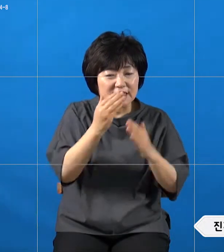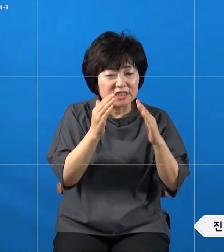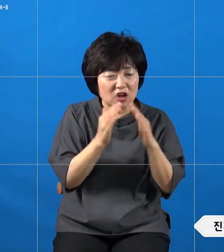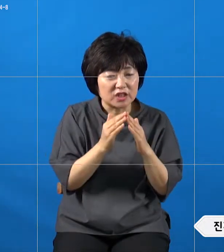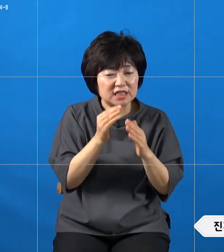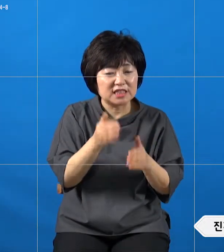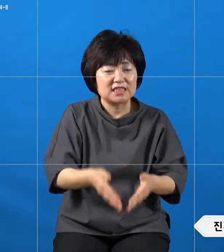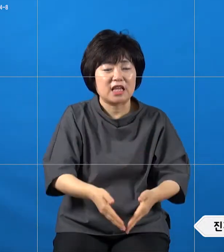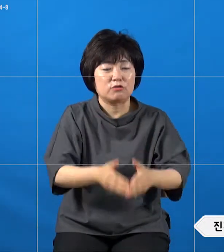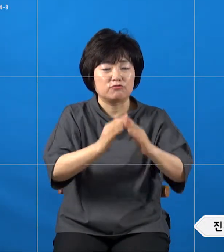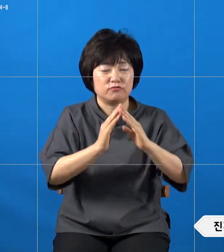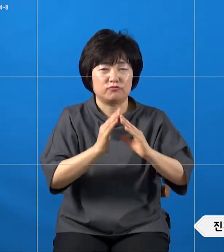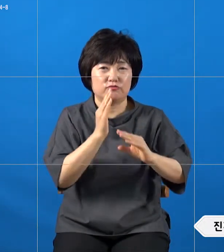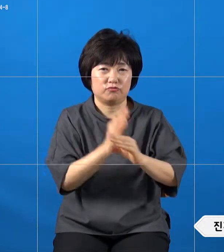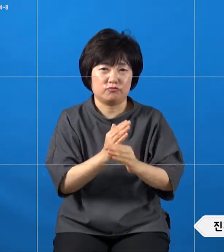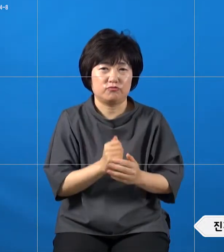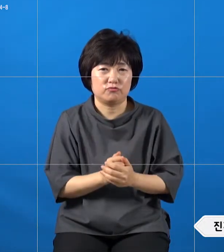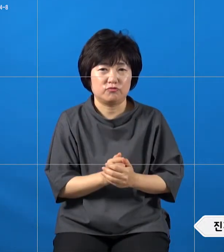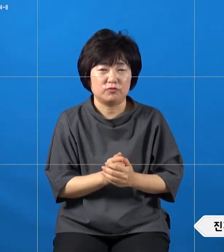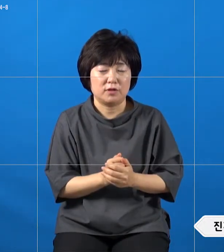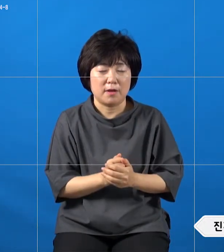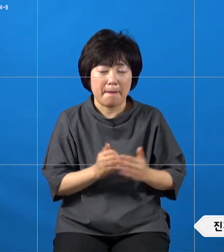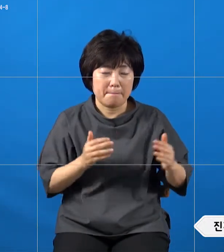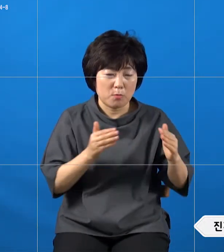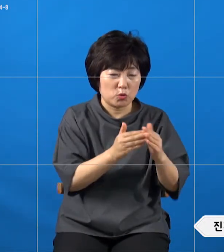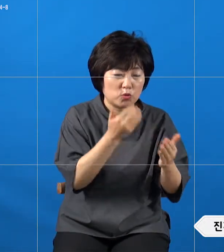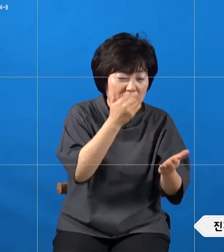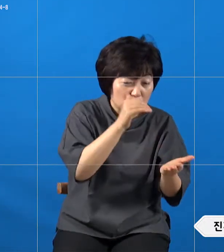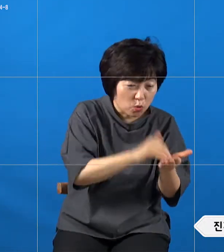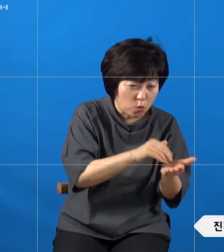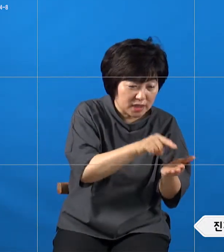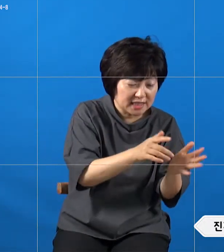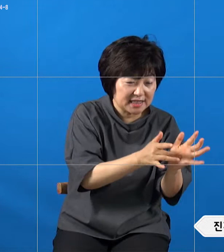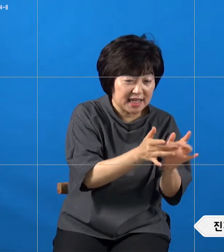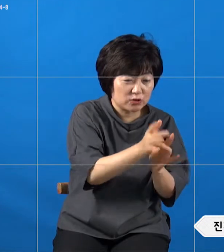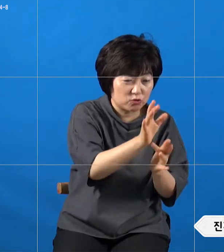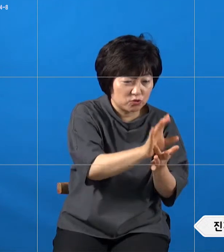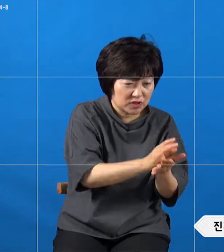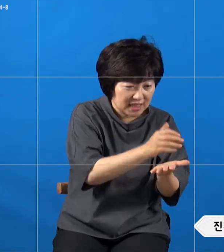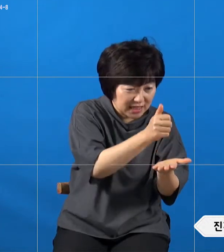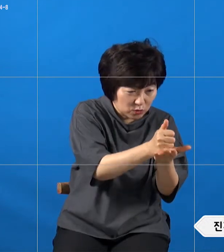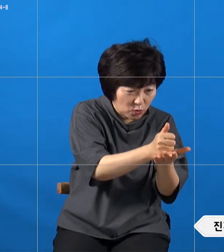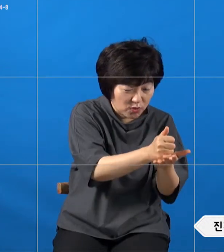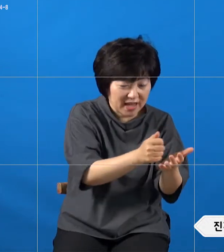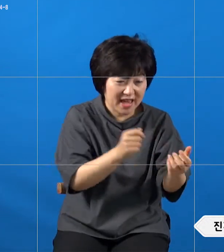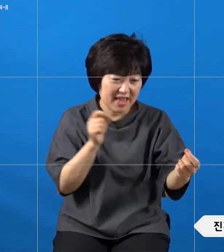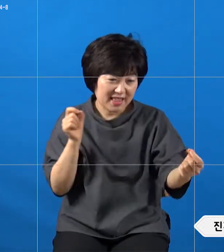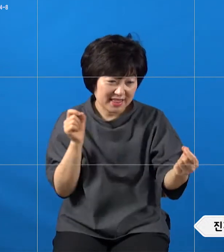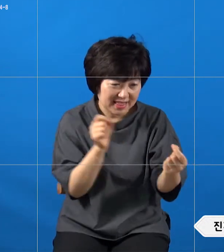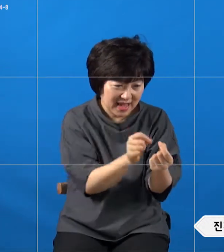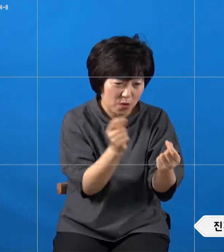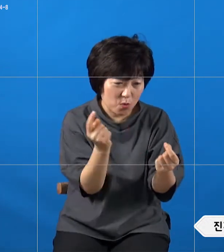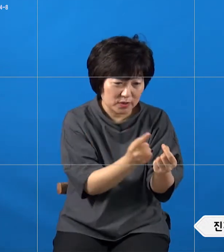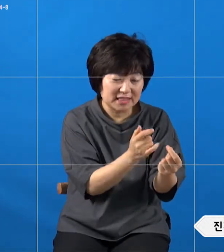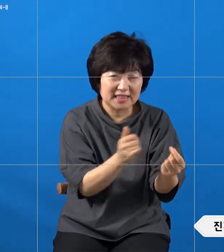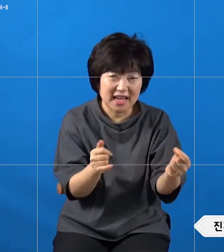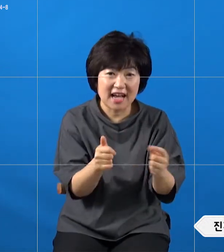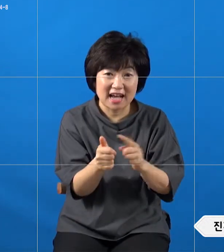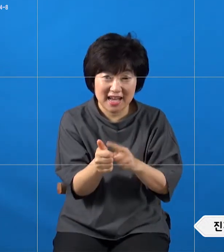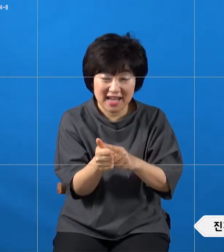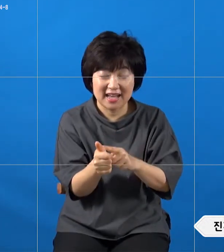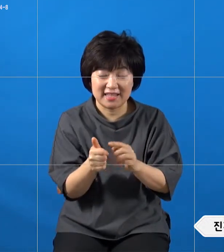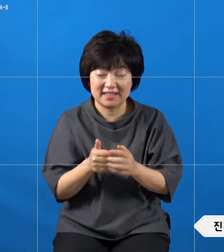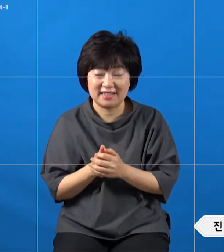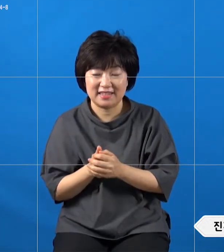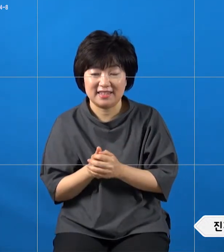전을 세우십니다. 모퉁이 돌이신 예수 그리스도께 나오는 자들에게,